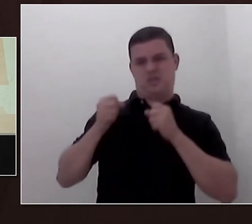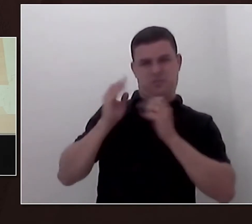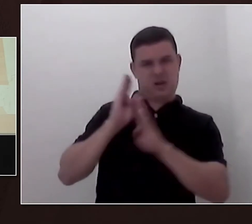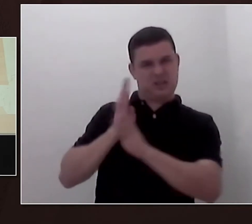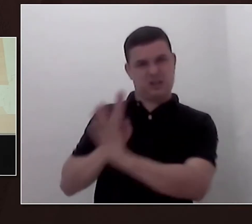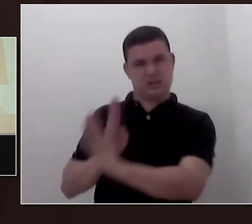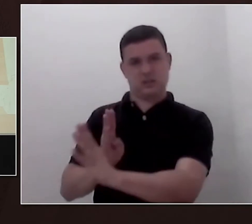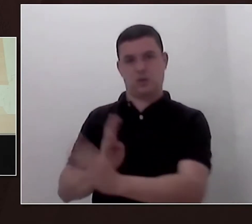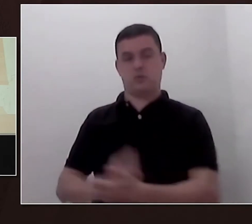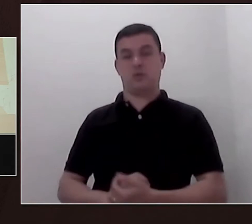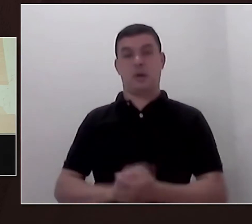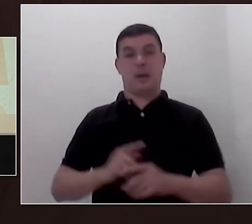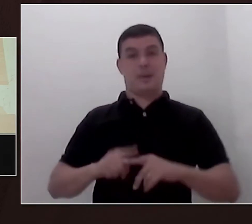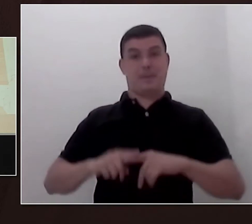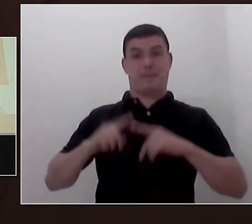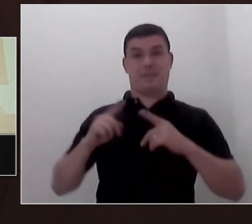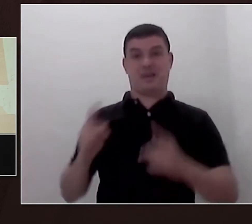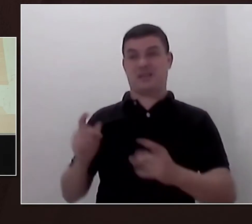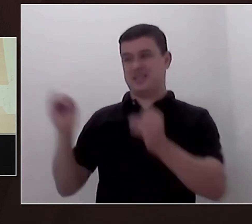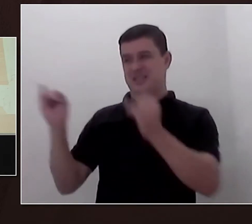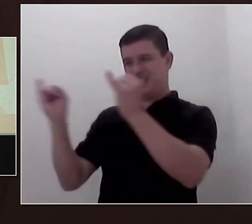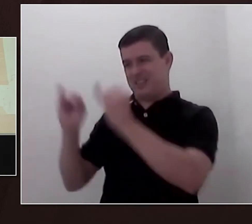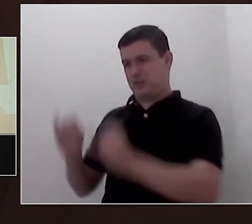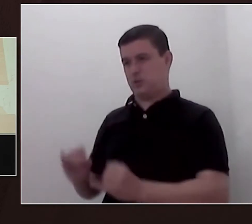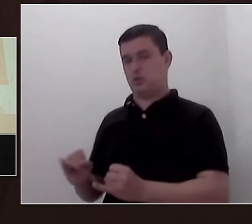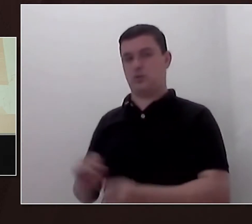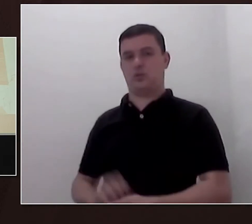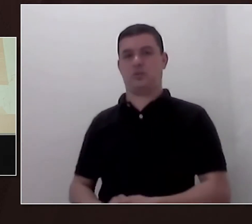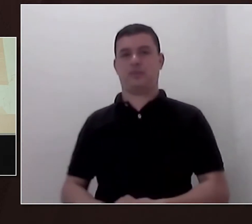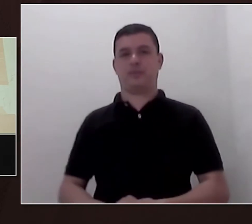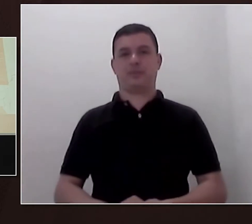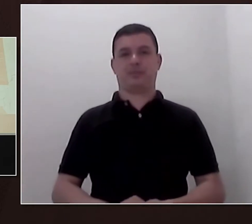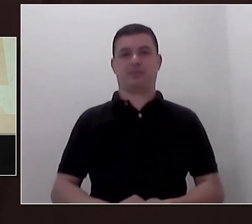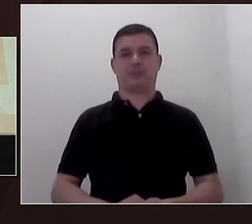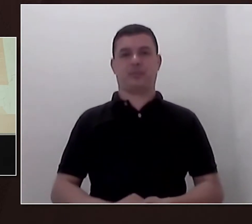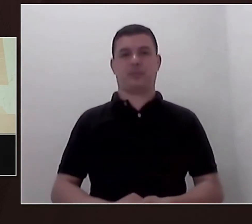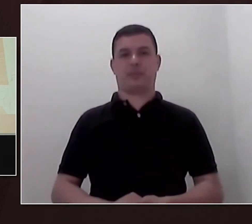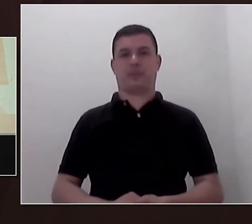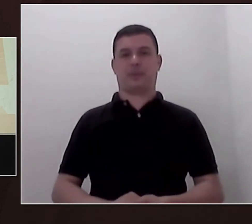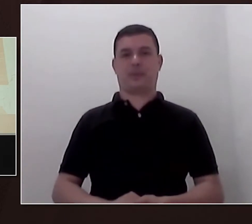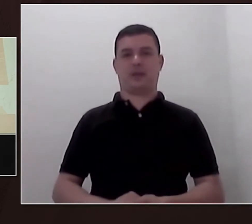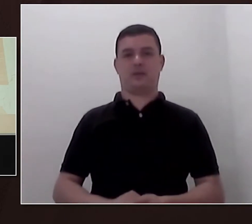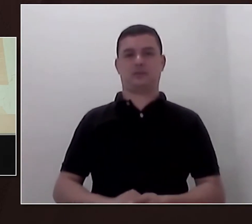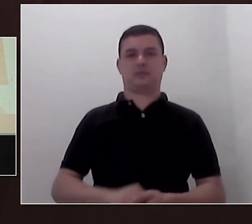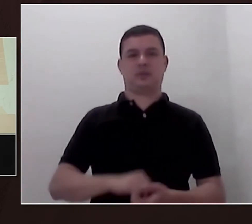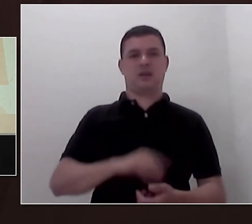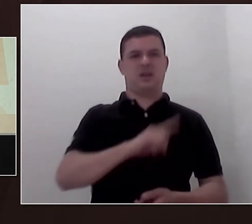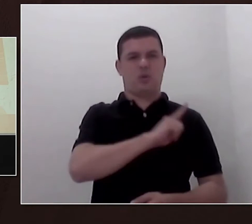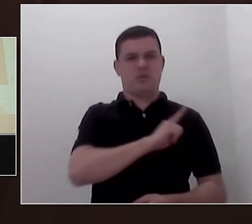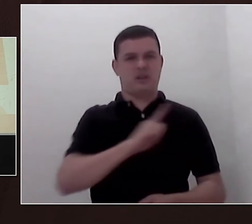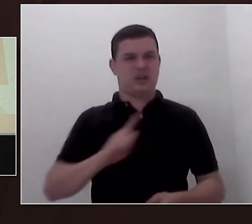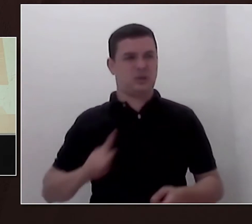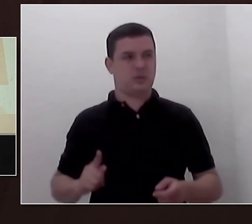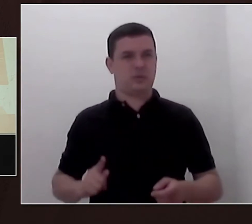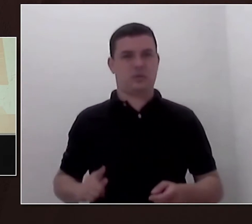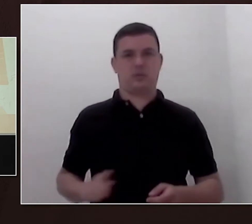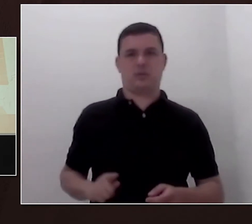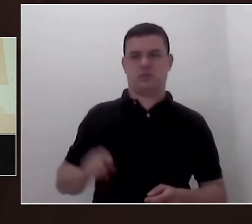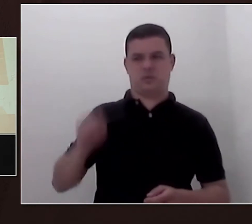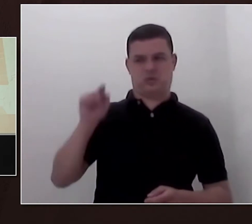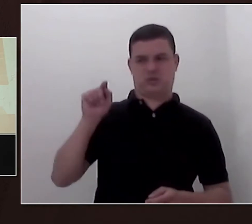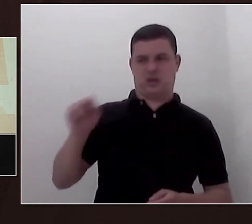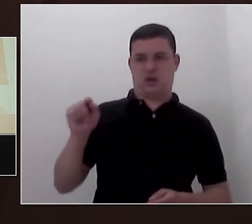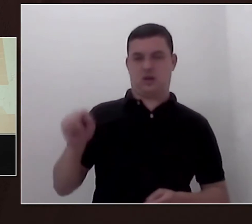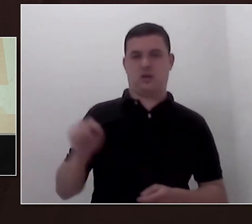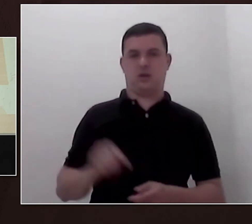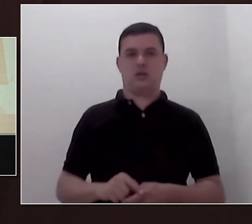do paganismo. Ou muitos imperadores perseguidores diziam assim: se você quer